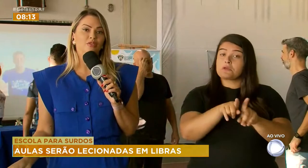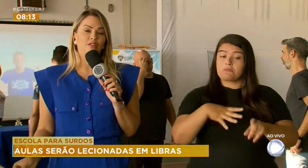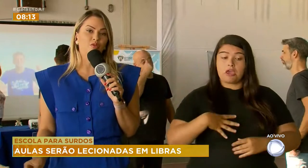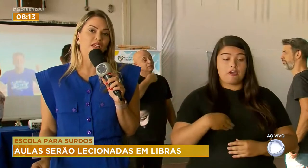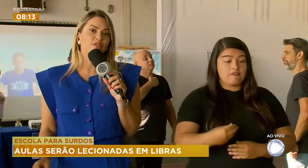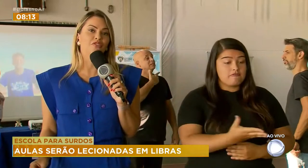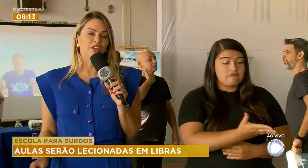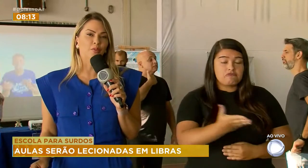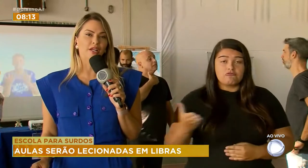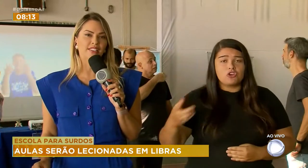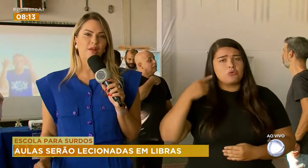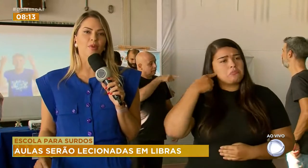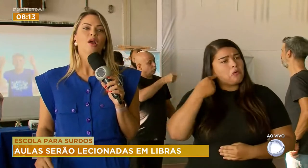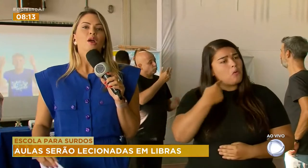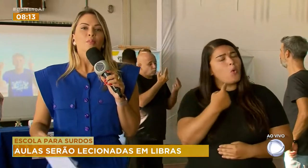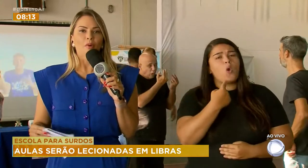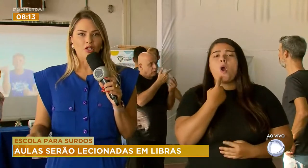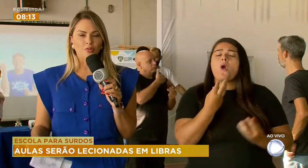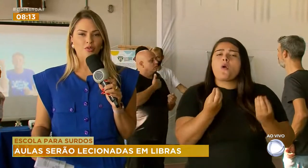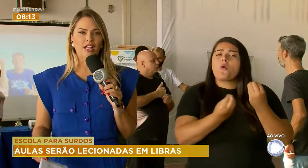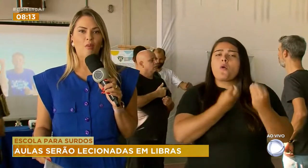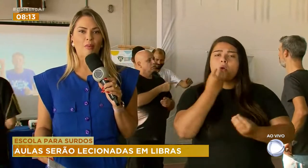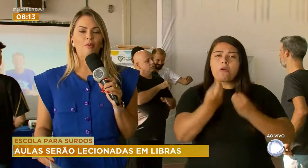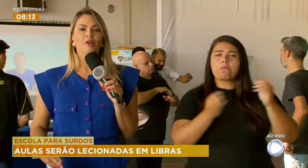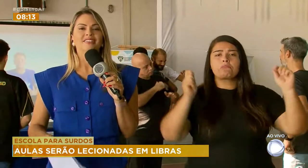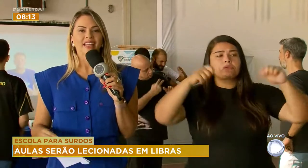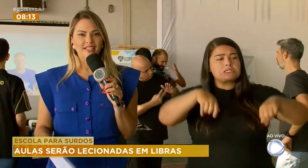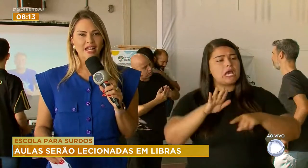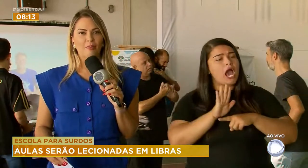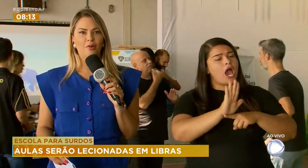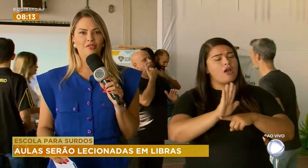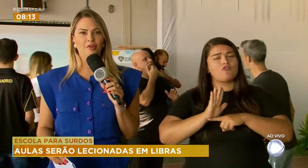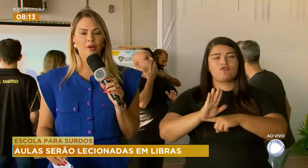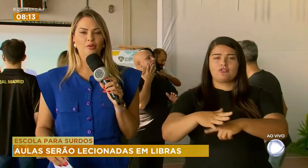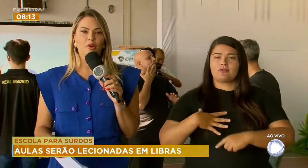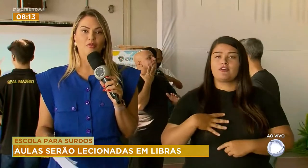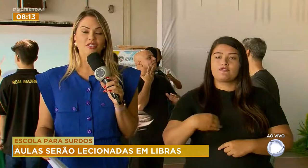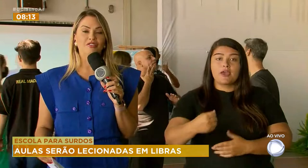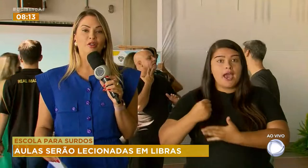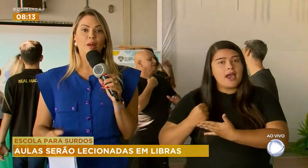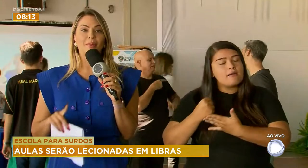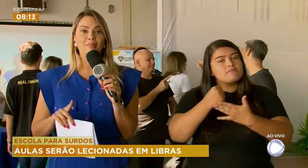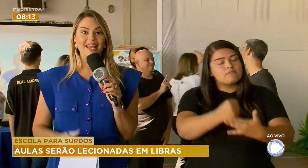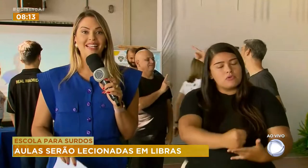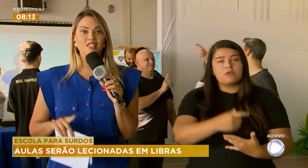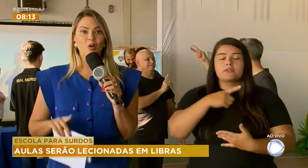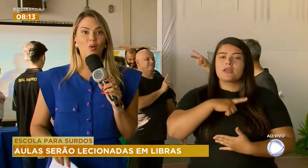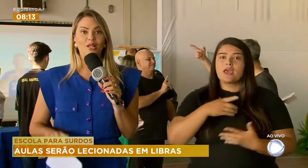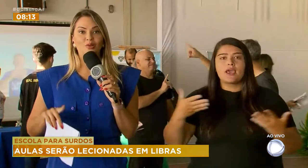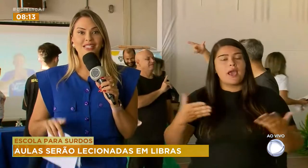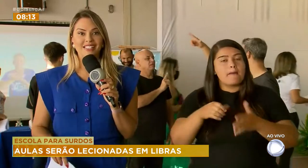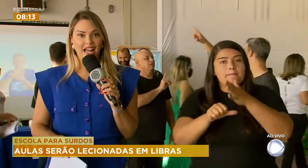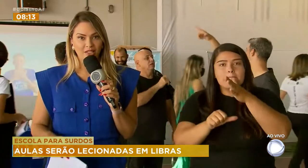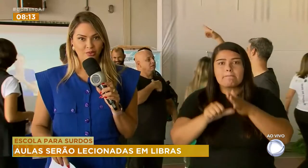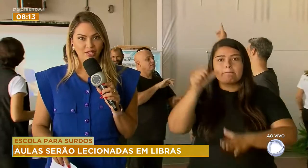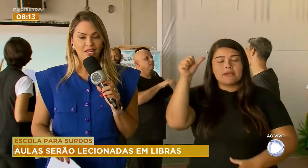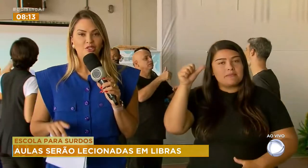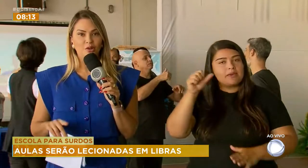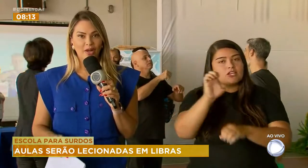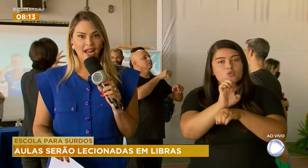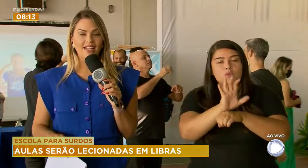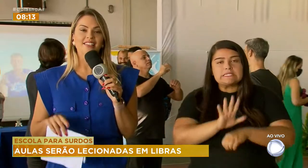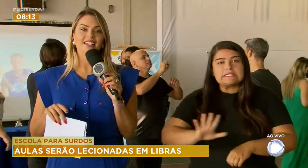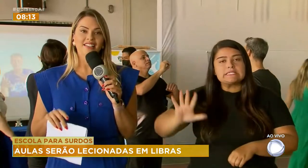surdez do filho, por exemplo, pode buscar um apoio, tem esse apoio, viu, Manu? E como você falou, é a primeira escola do Estado